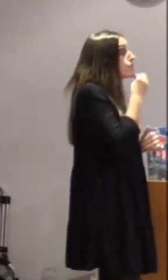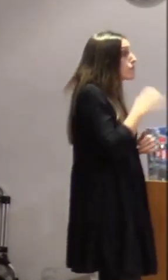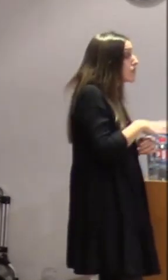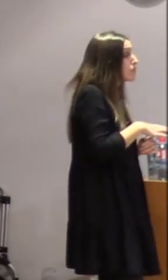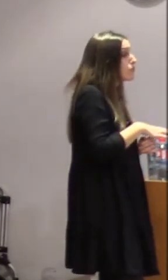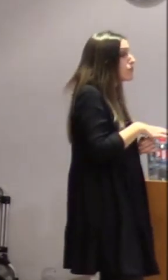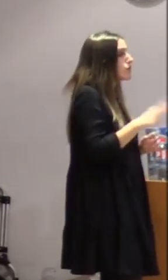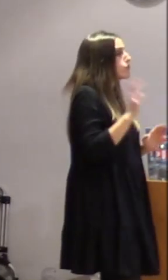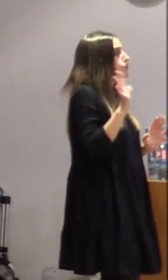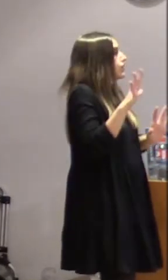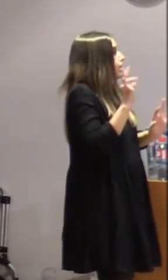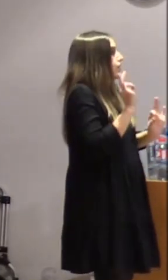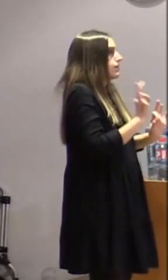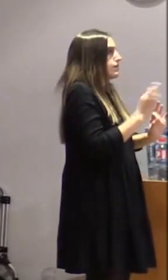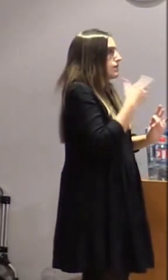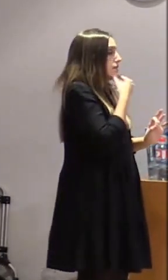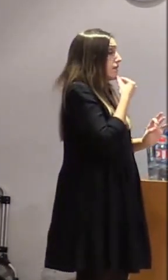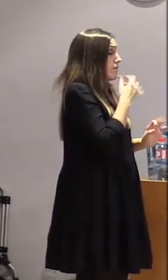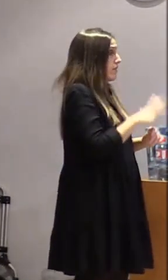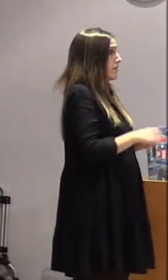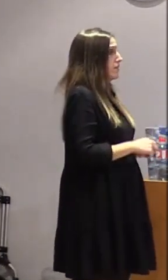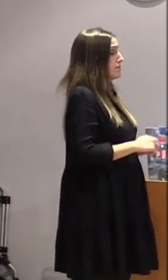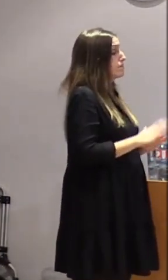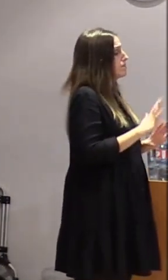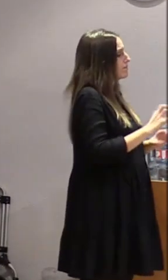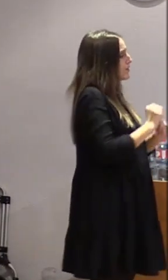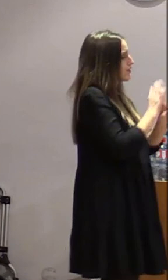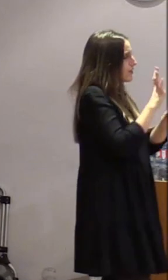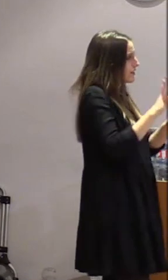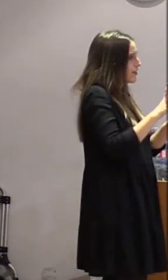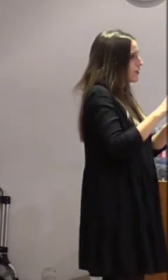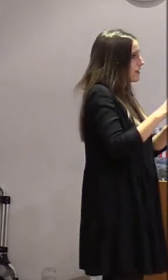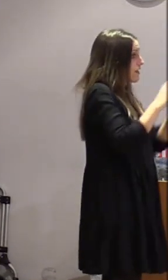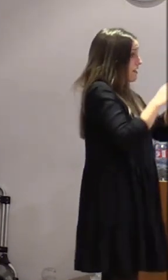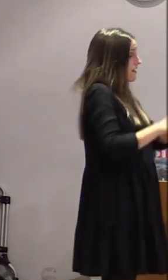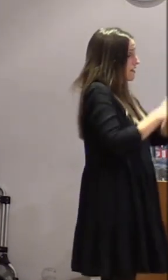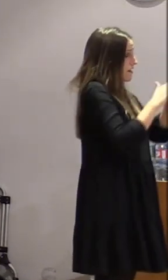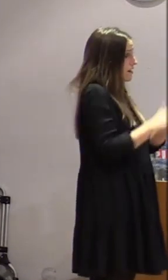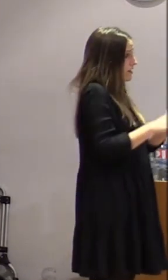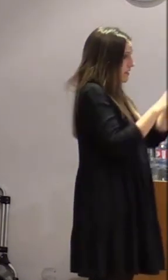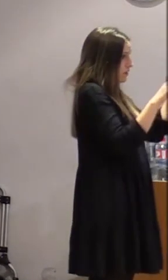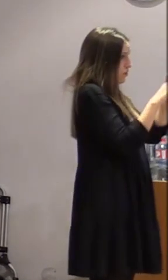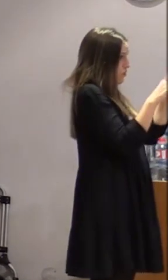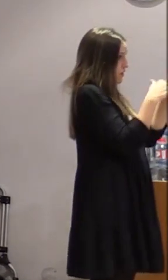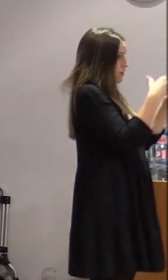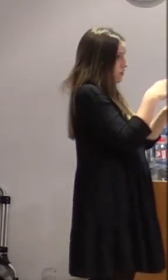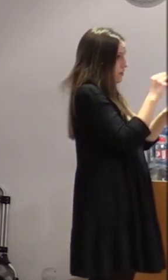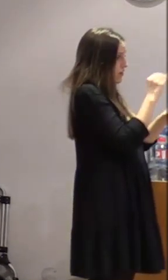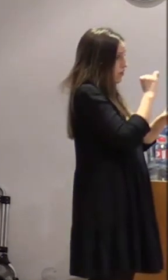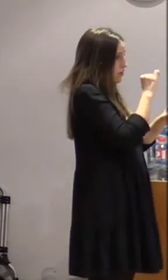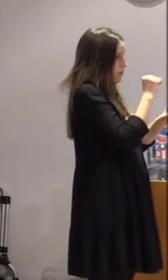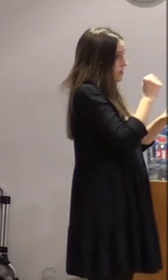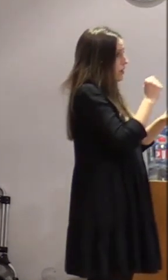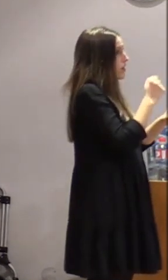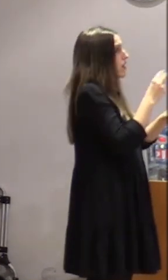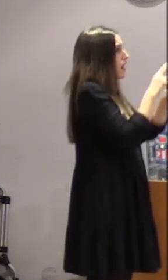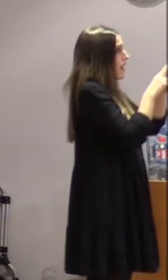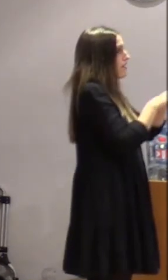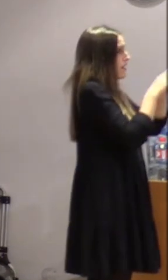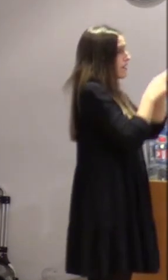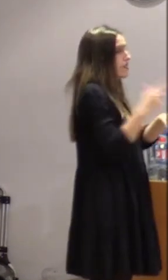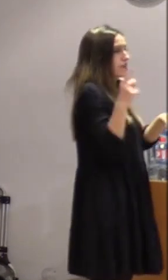Pues así de sencillo. Pero claro, analizando cuadros de Goya, que ya me puse un poco más en serio, me puse a analizar este